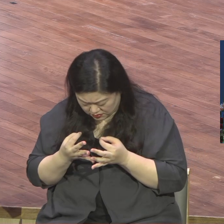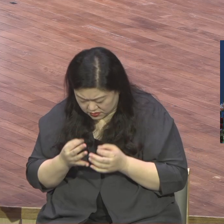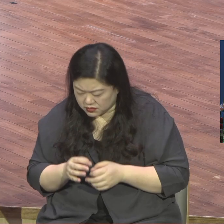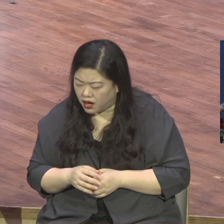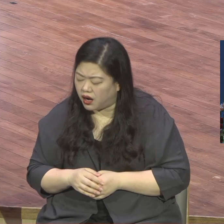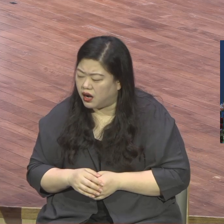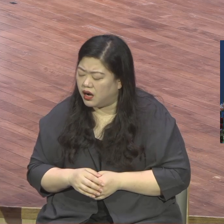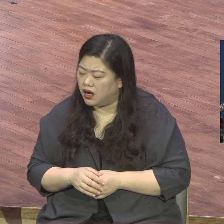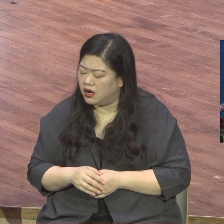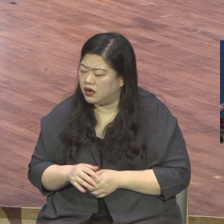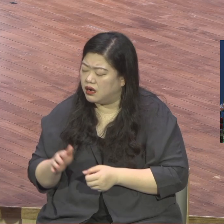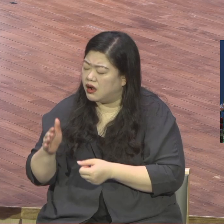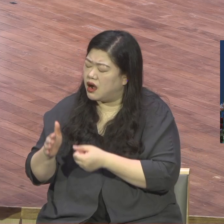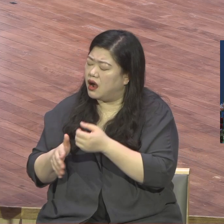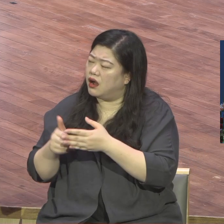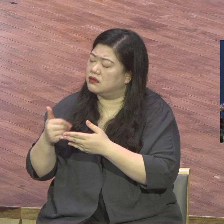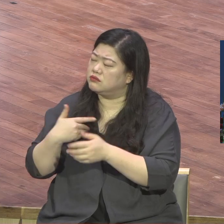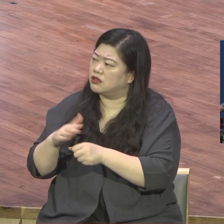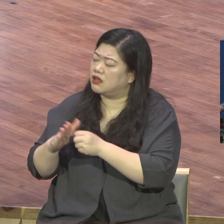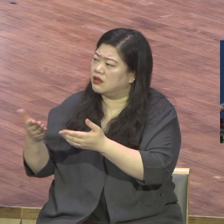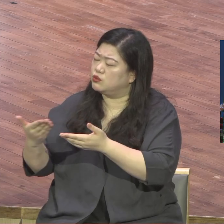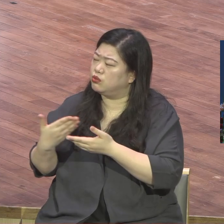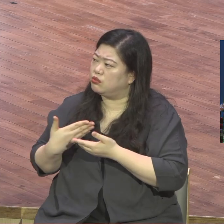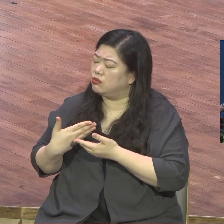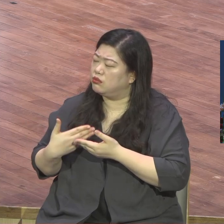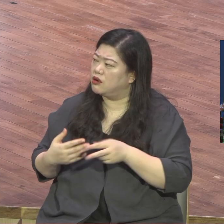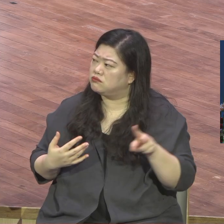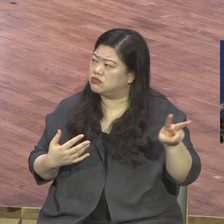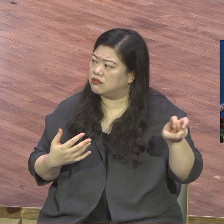판단합니까? 내 주제를 알아야지.